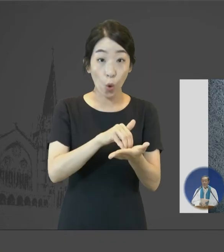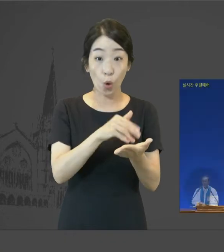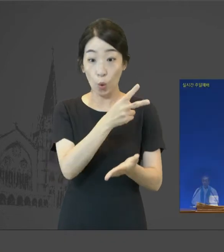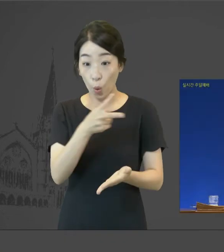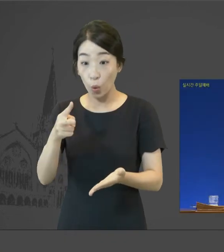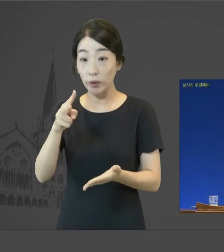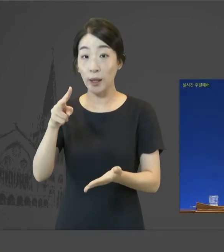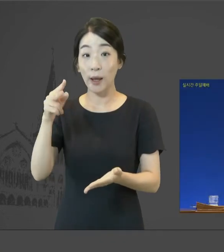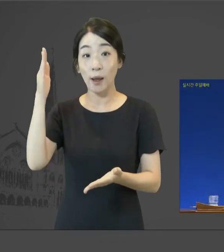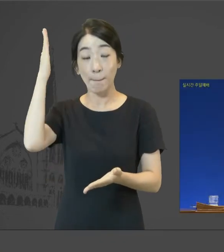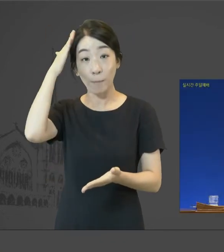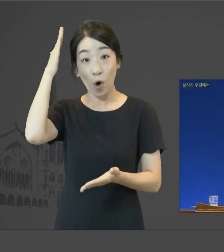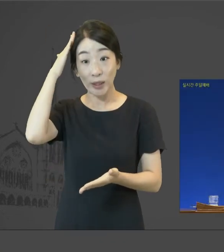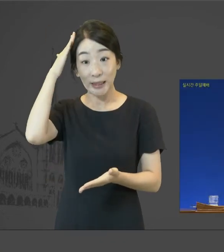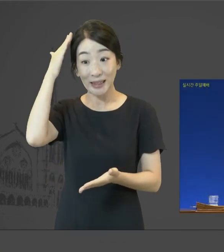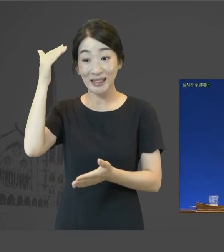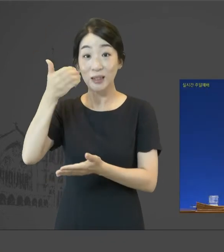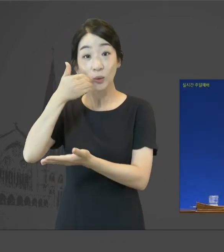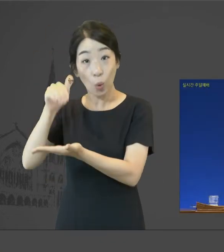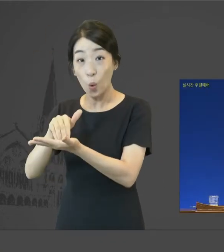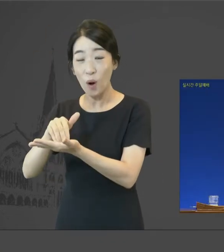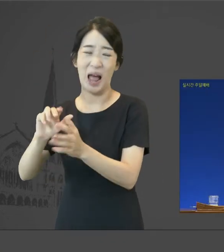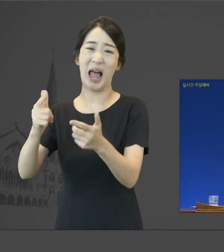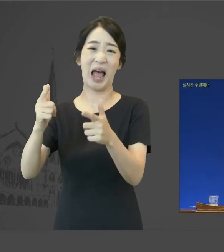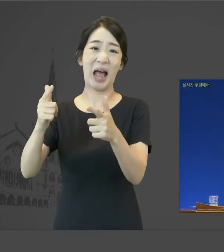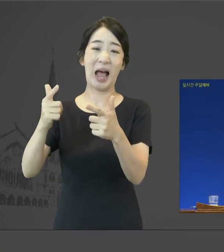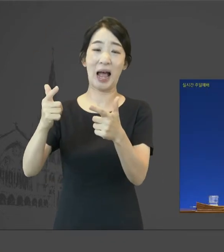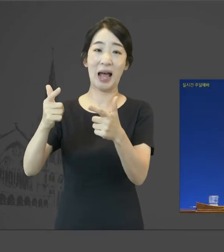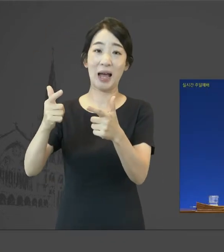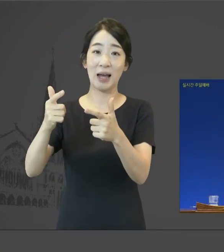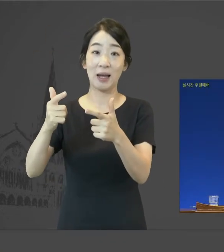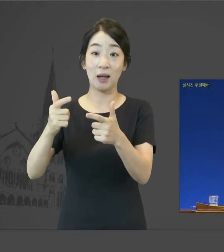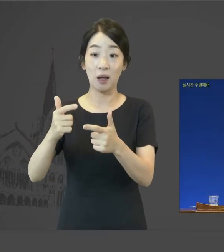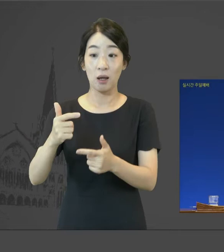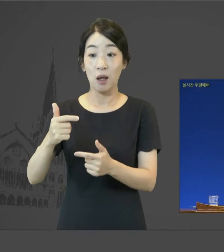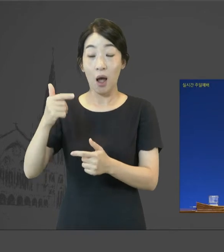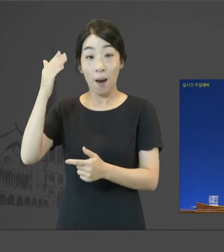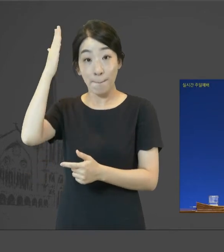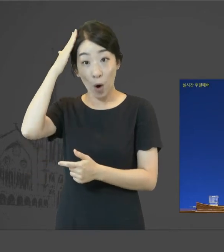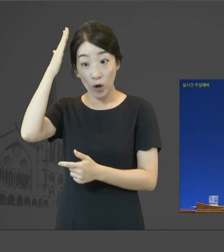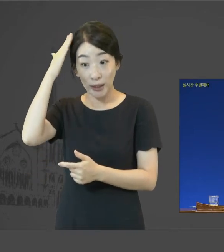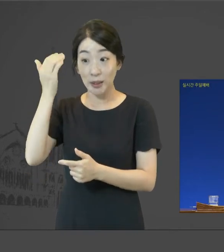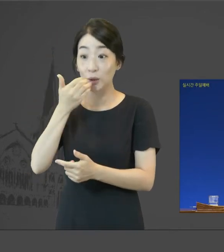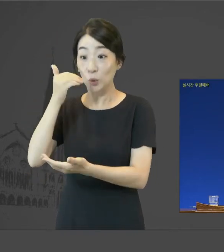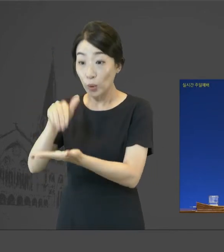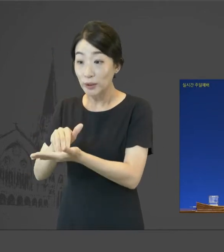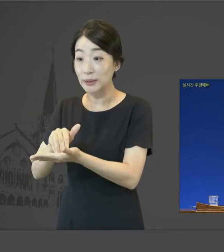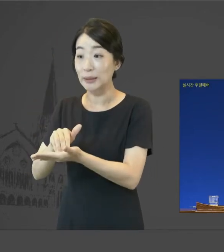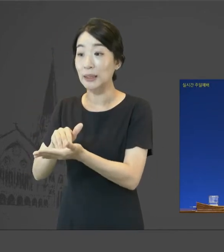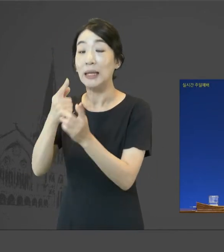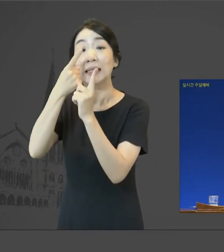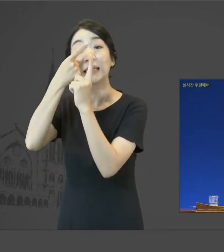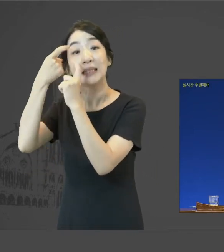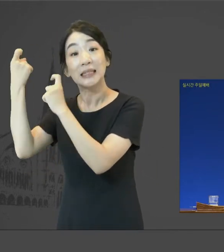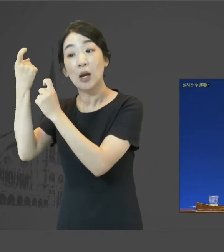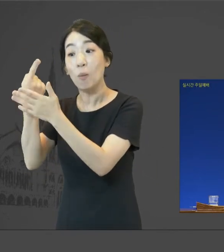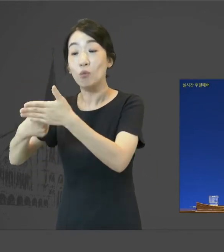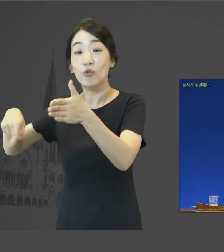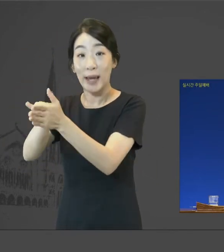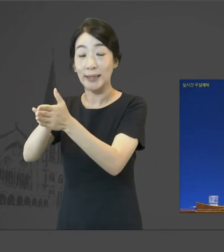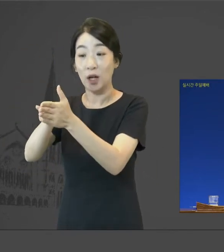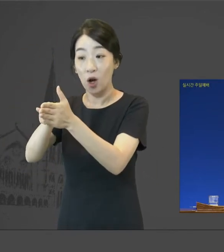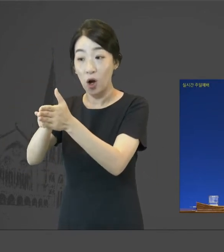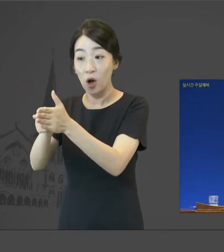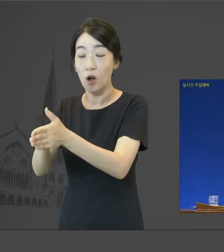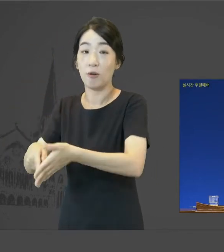모퉁이 돌은 머릿돌하고 다릅니다. 머릿돌은 끝날 때 기념비로 세우는 겁니다. 근데 모퉁이 돌은 끝날 때 세우는 게 아니고